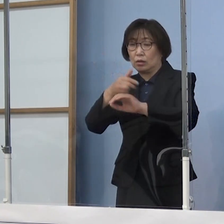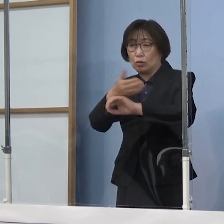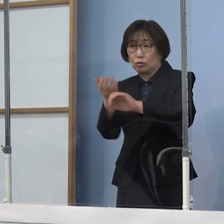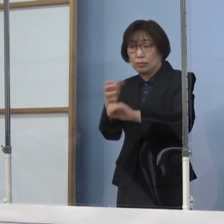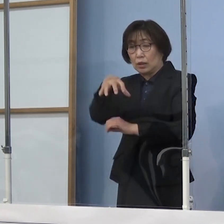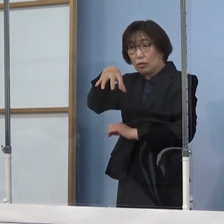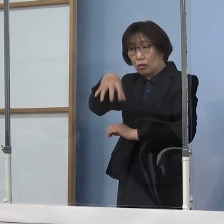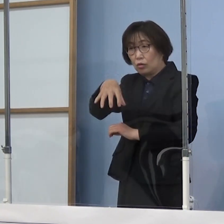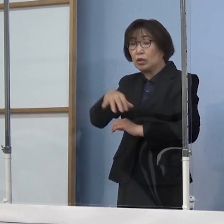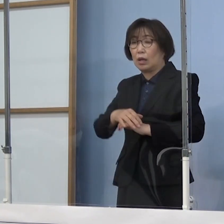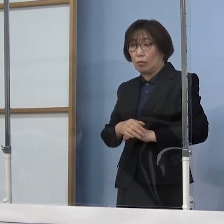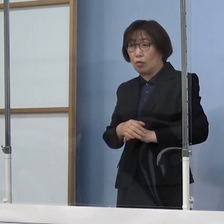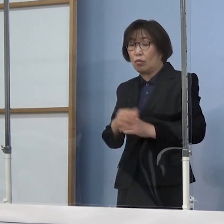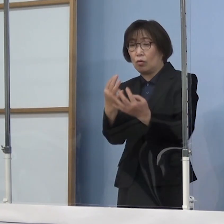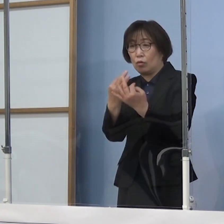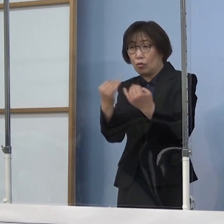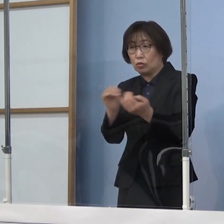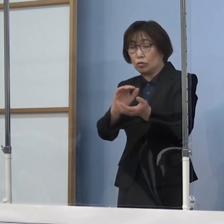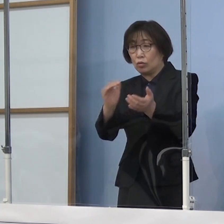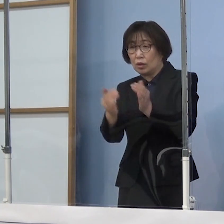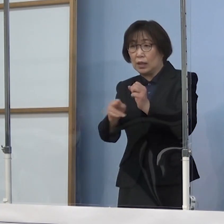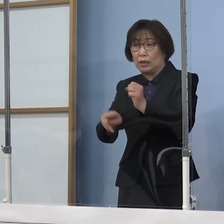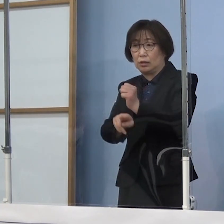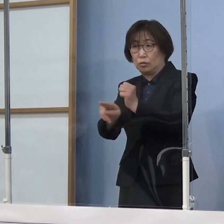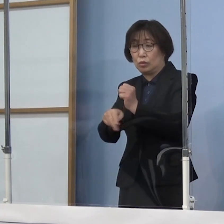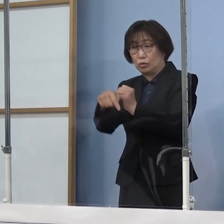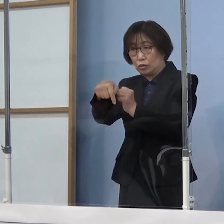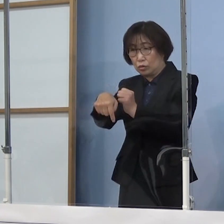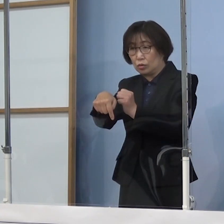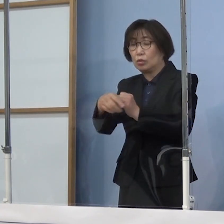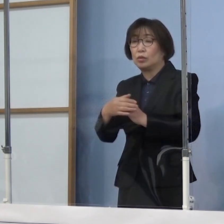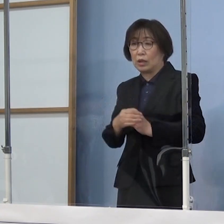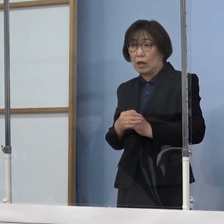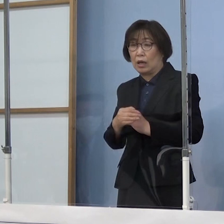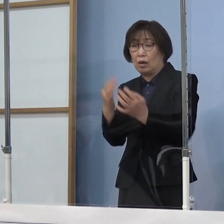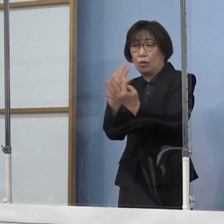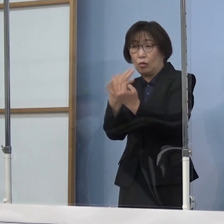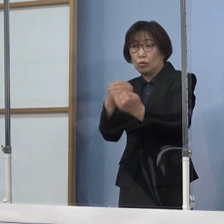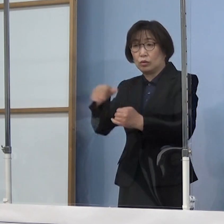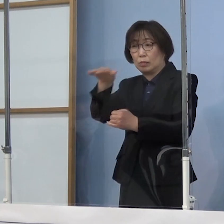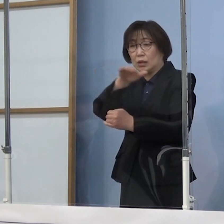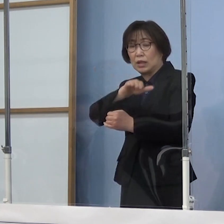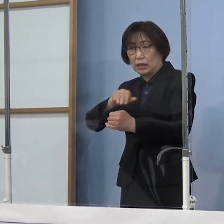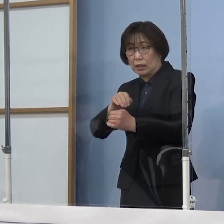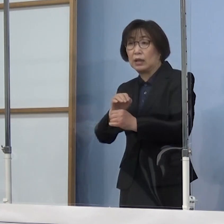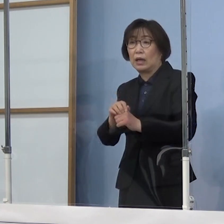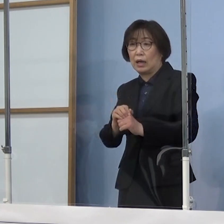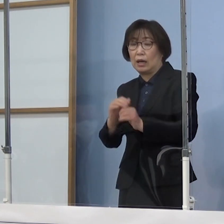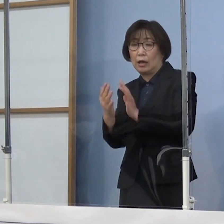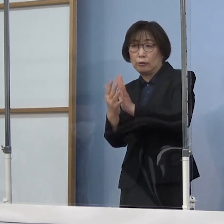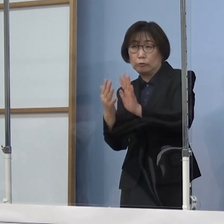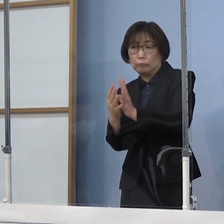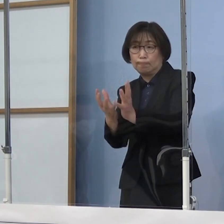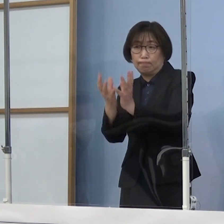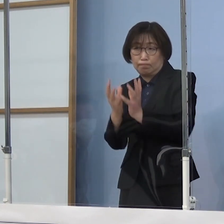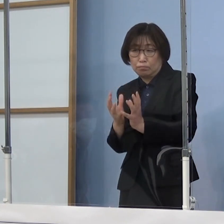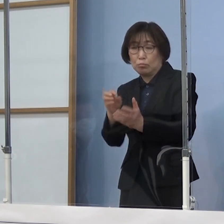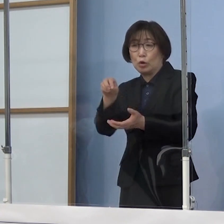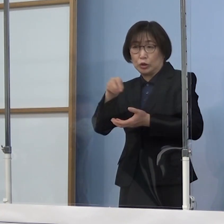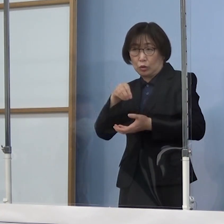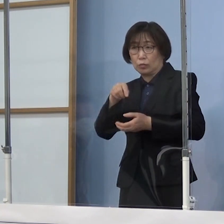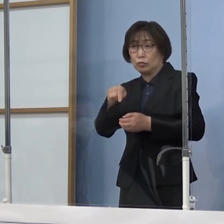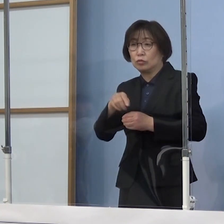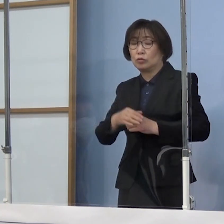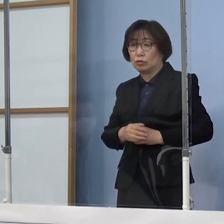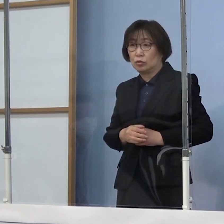多くのこの変異株持った皆さん方が行き交うということになりました。しかもこのこと